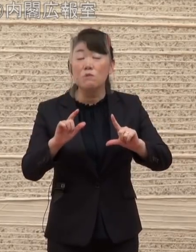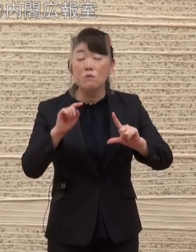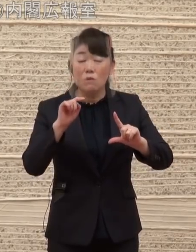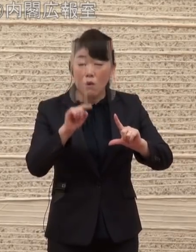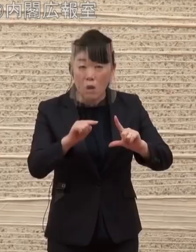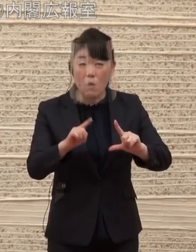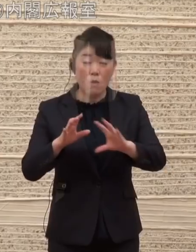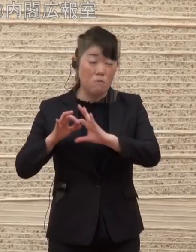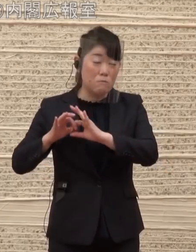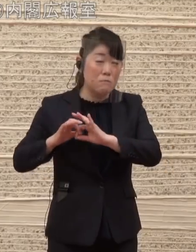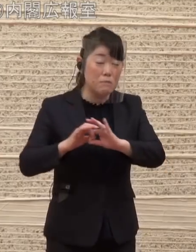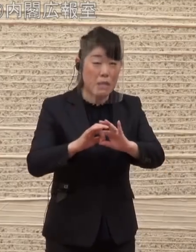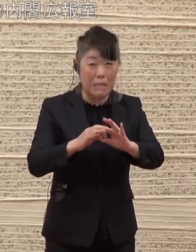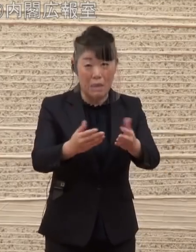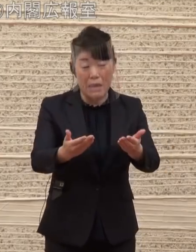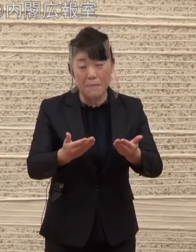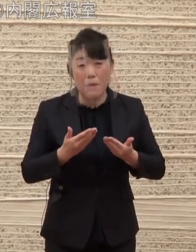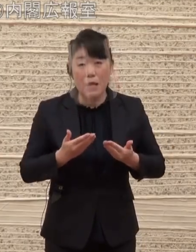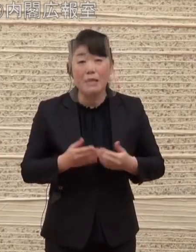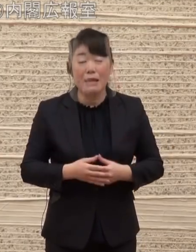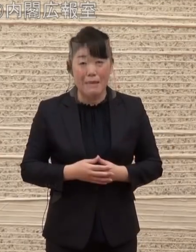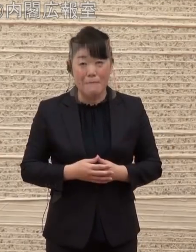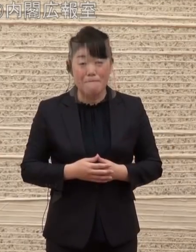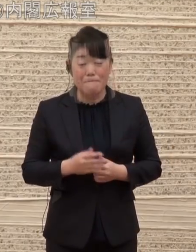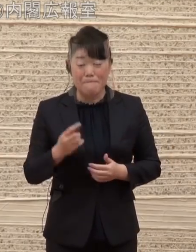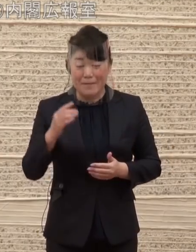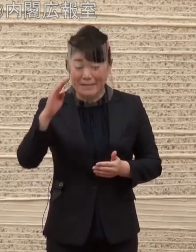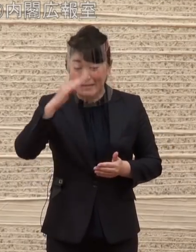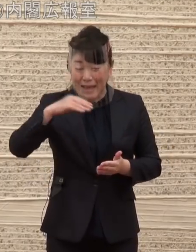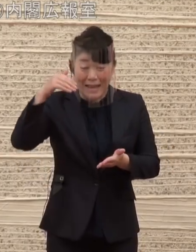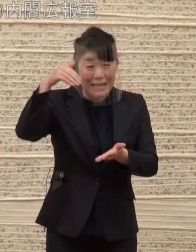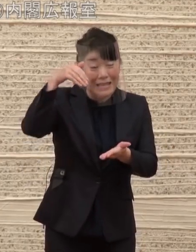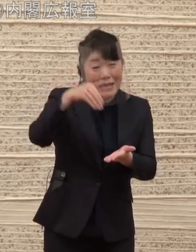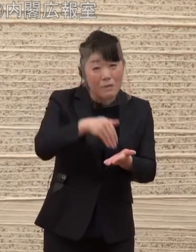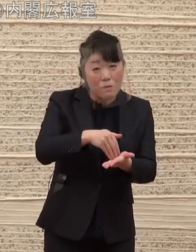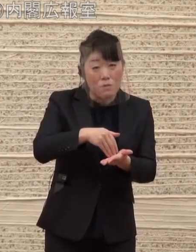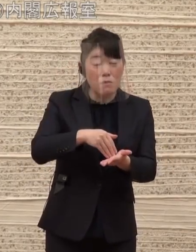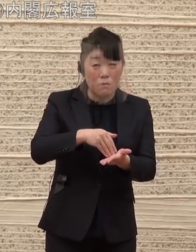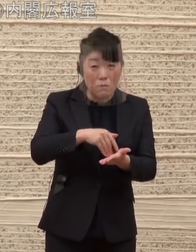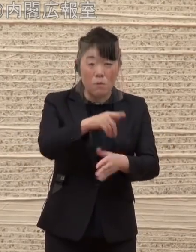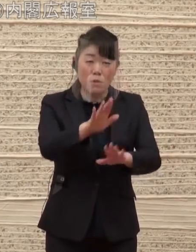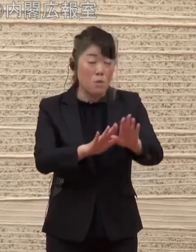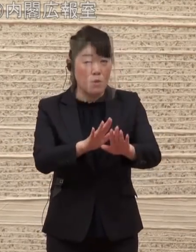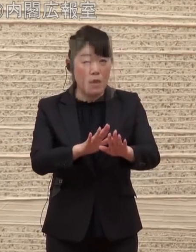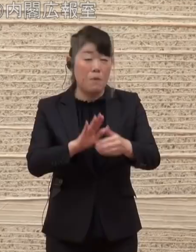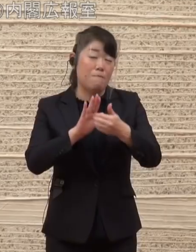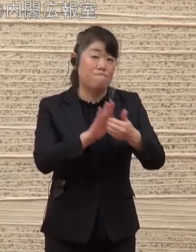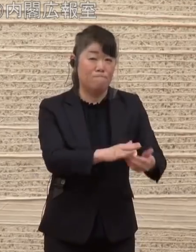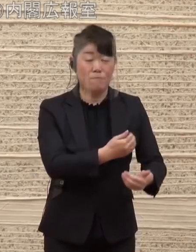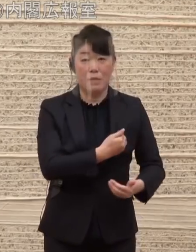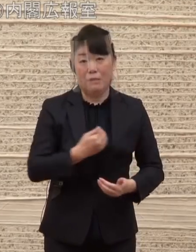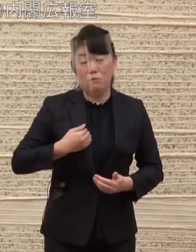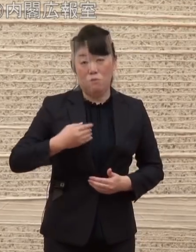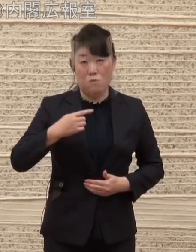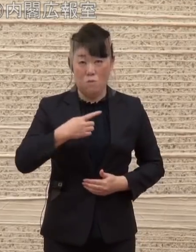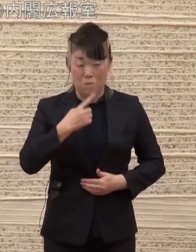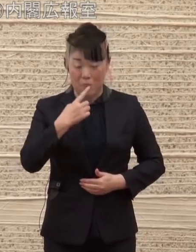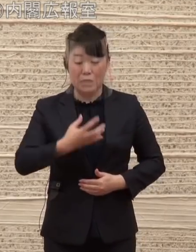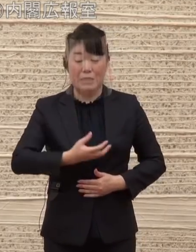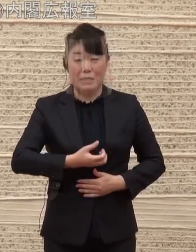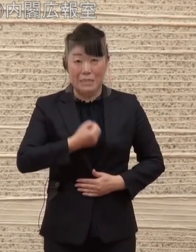ば最悪の事態は甲丙できると私は信じます